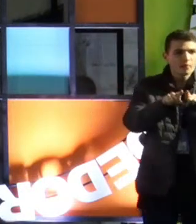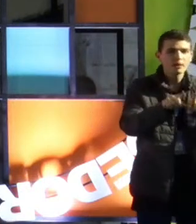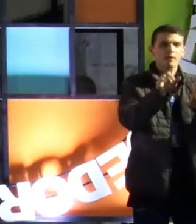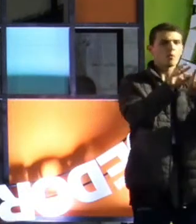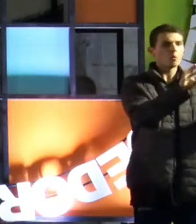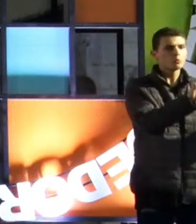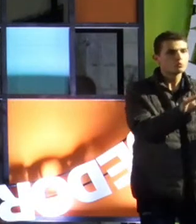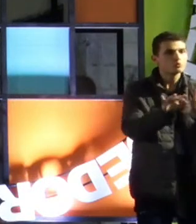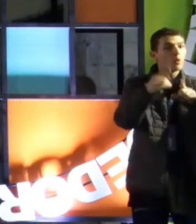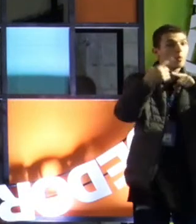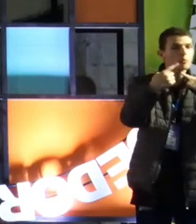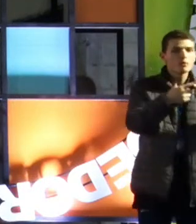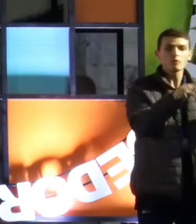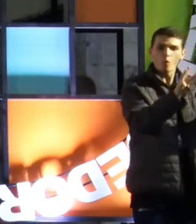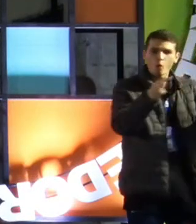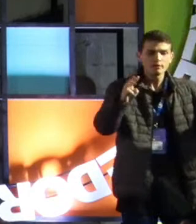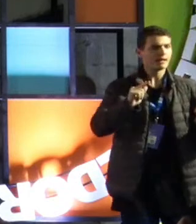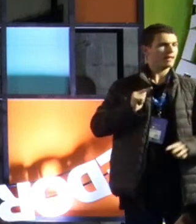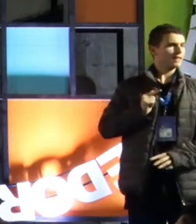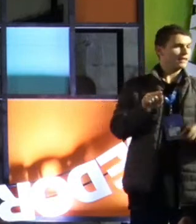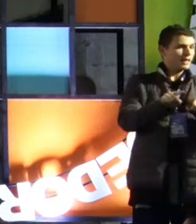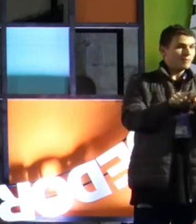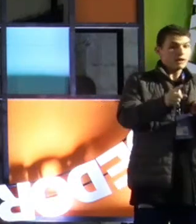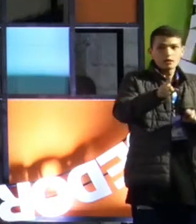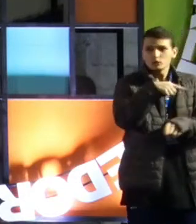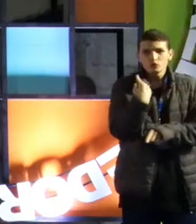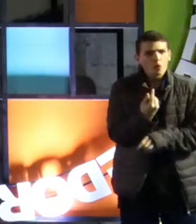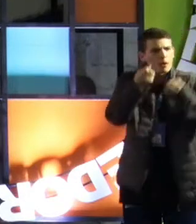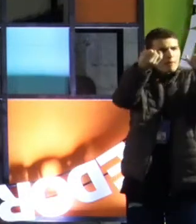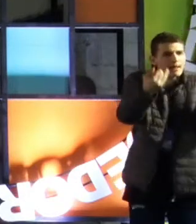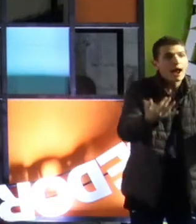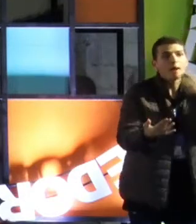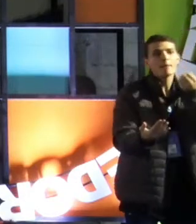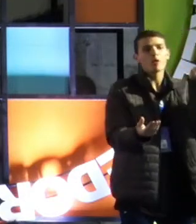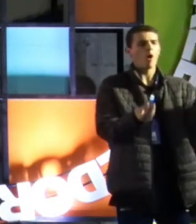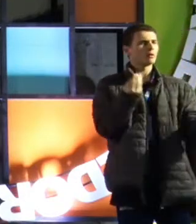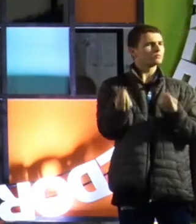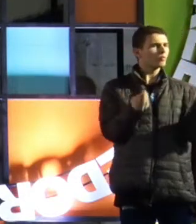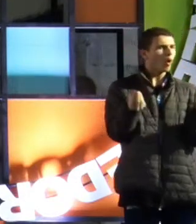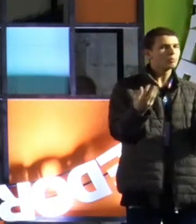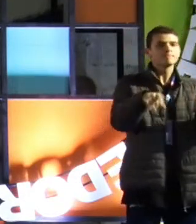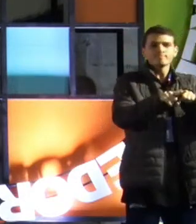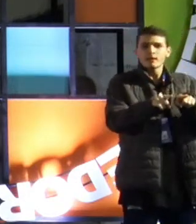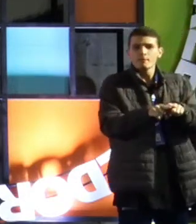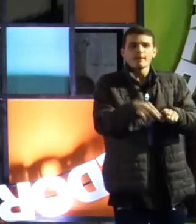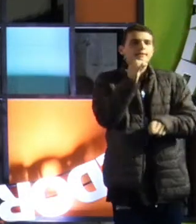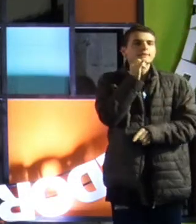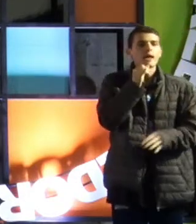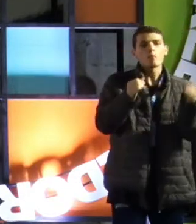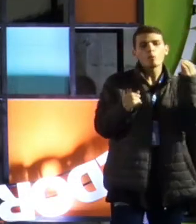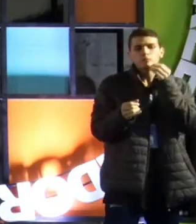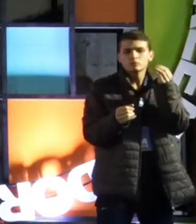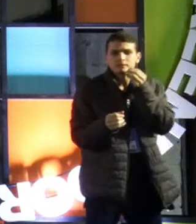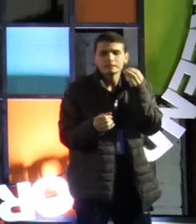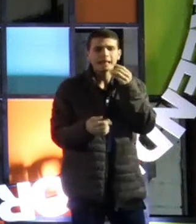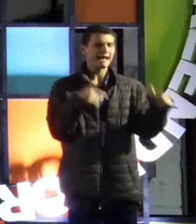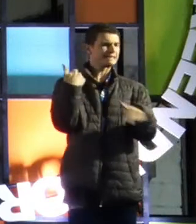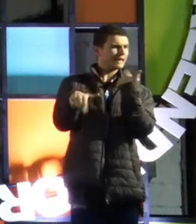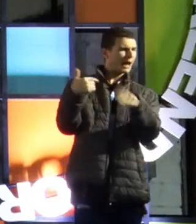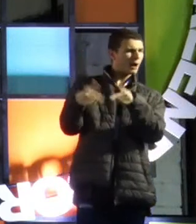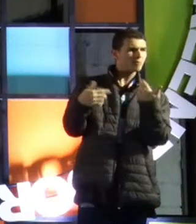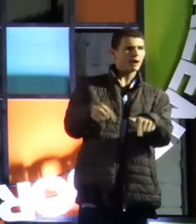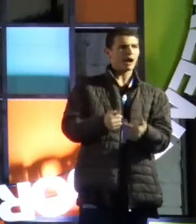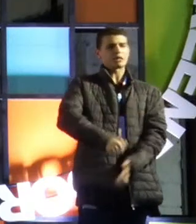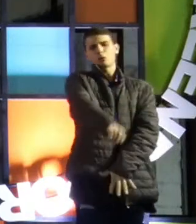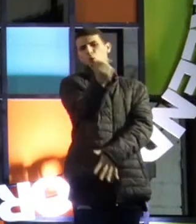Code, vai cair na minha página lá do LinkedIn. A gente pode falar sobre economia criativa, a gente pode falar sobre oportunidade de trabalho, a gente pode falar sobre